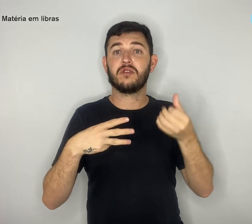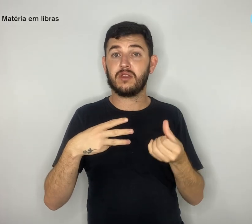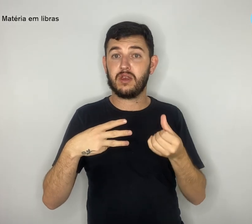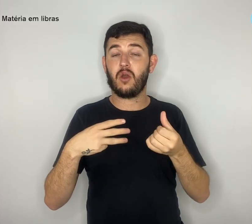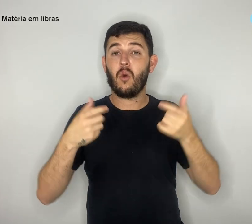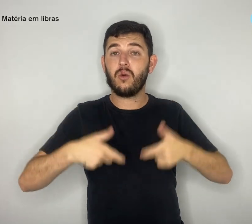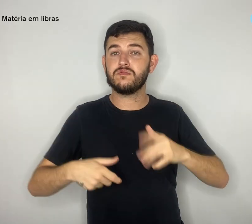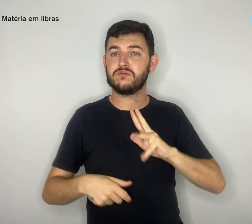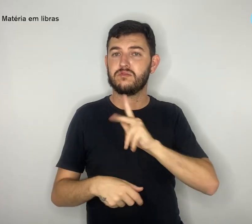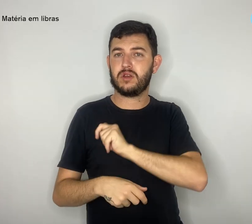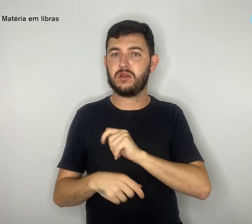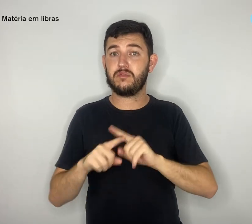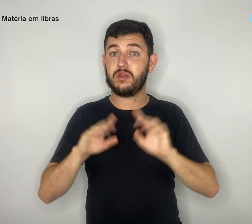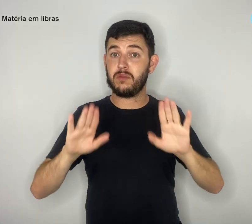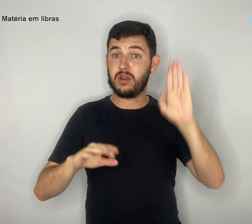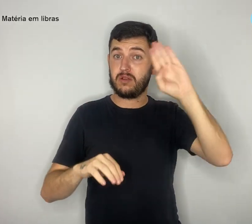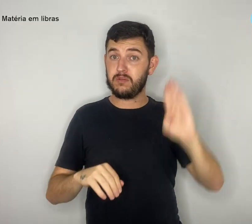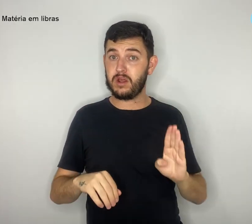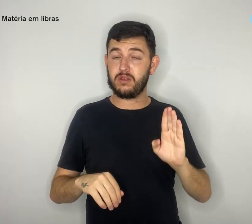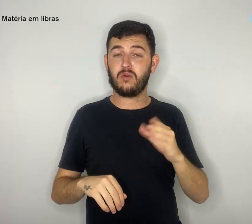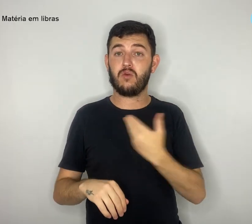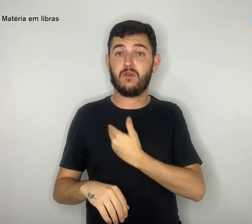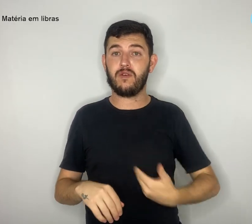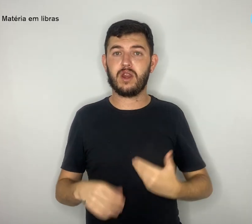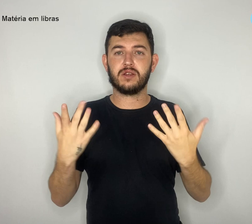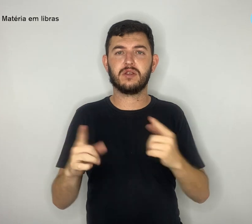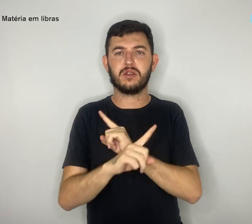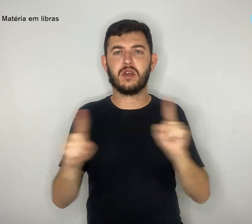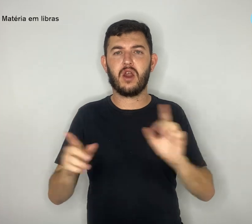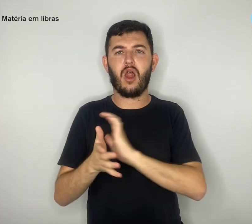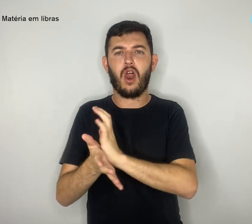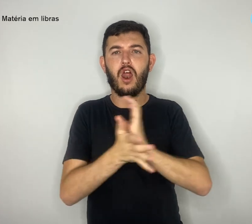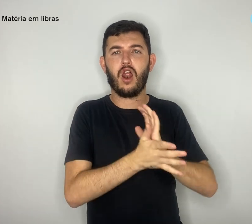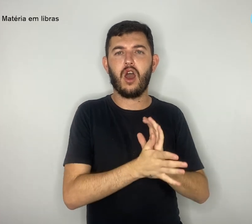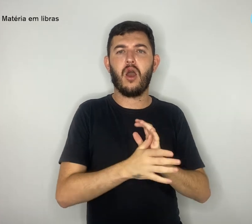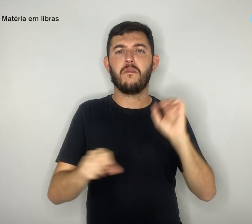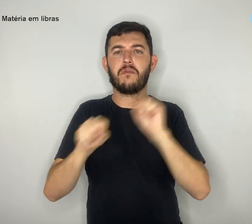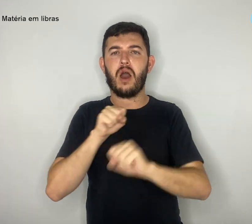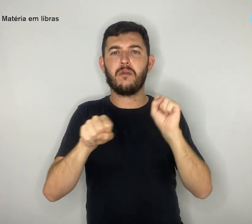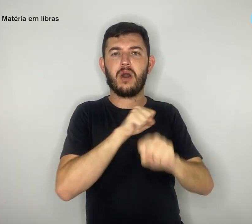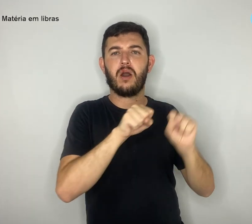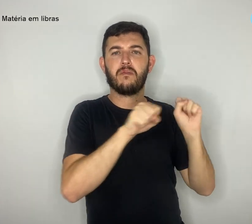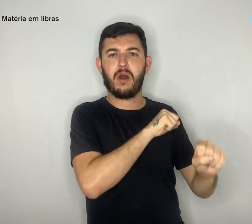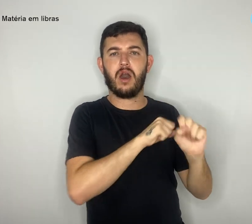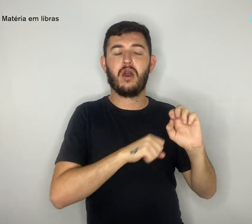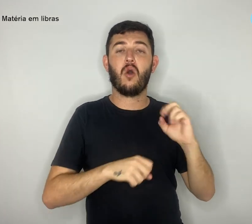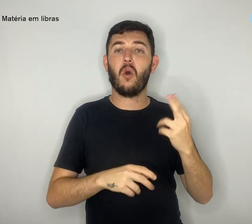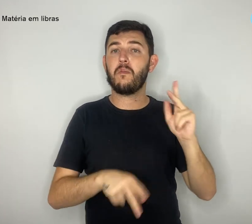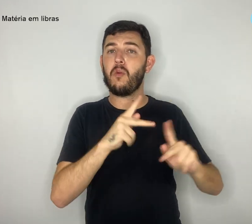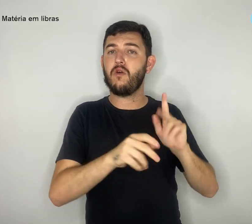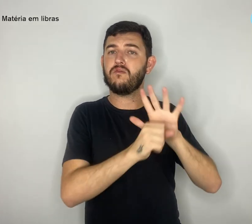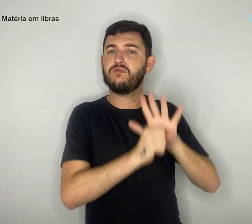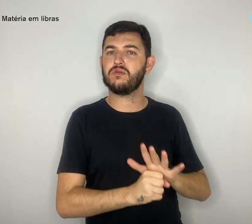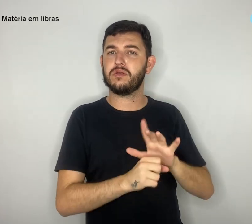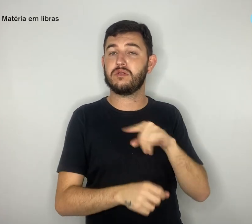de massacre, genocídio e opressão dos povos, o parlamento está repleto de